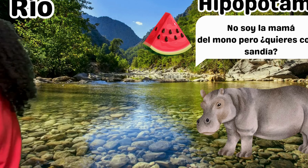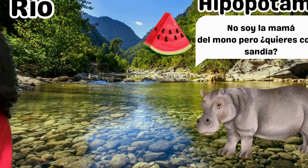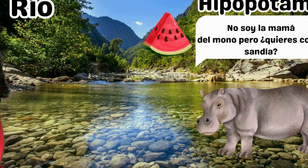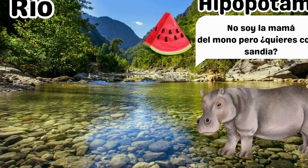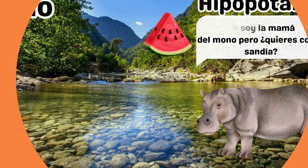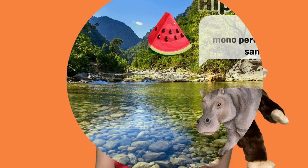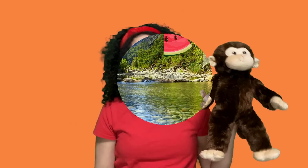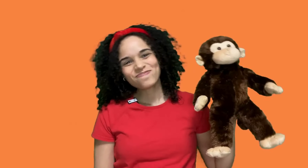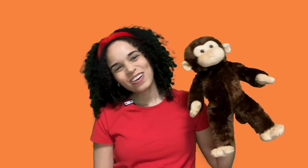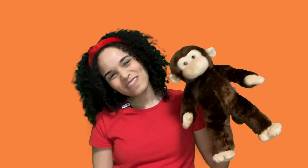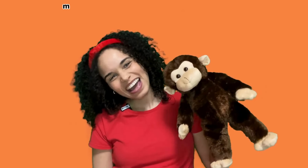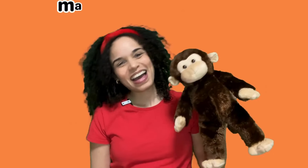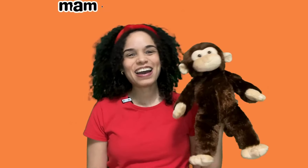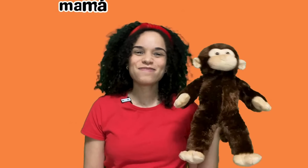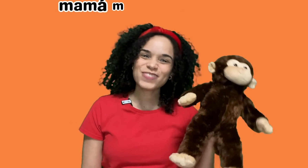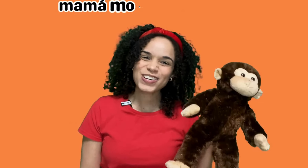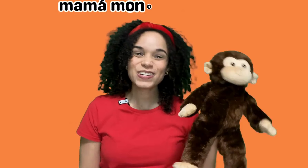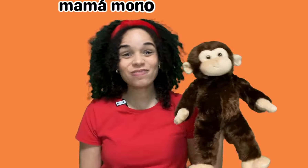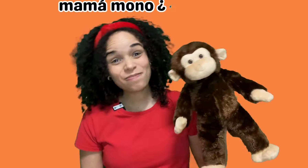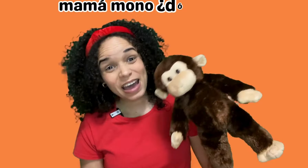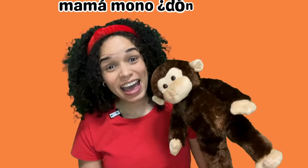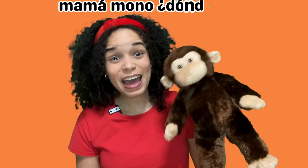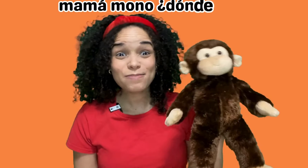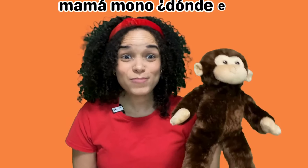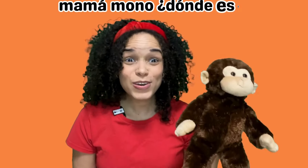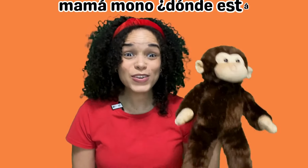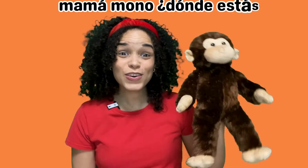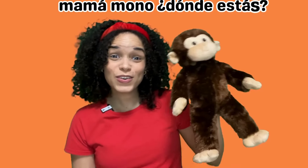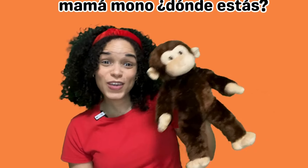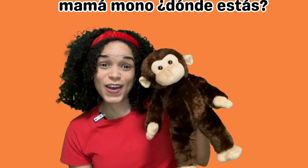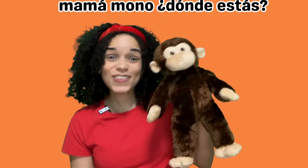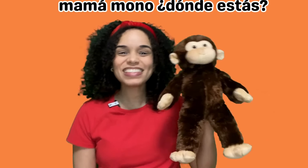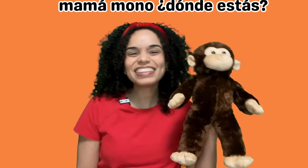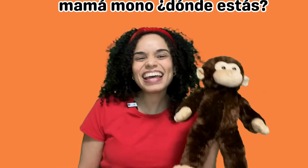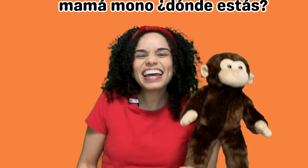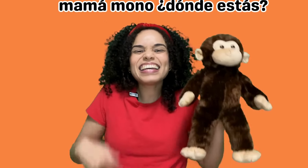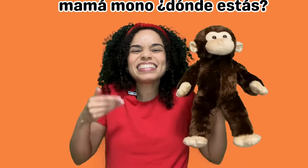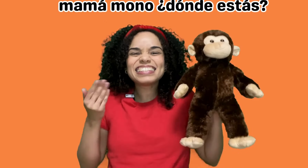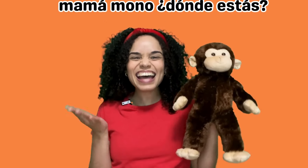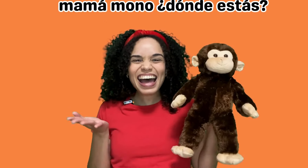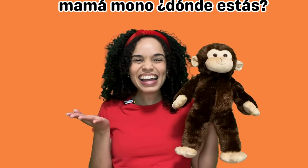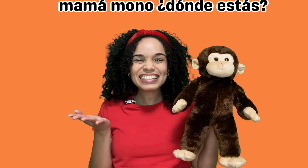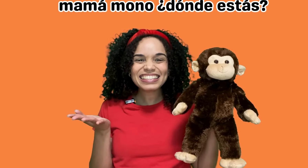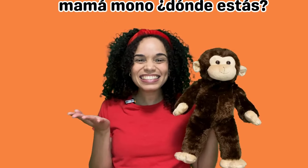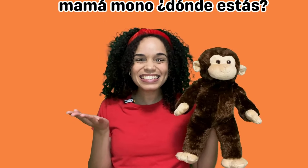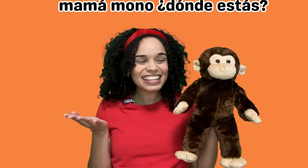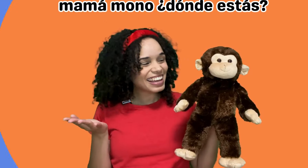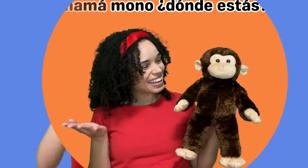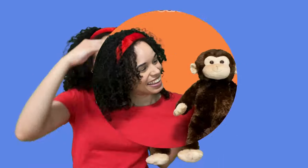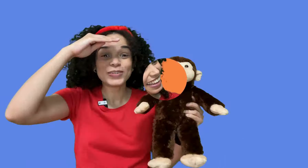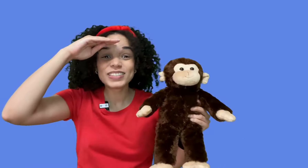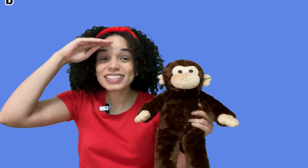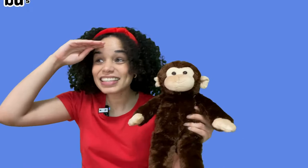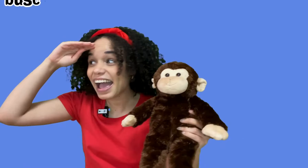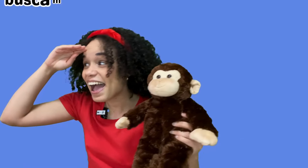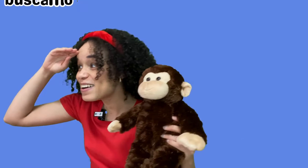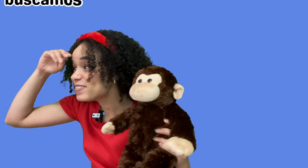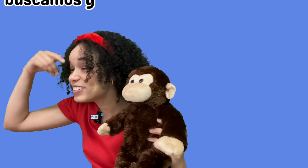vamos mamá mono mamá mono dónde estás buscamos